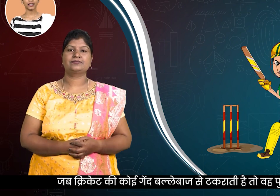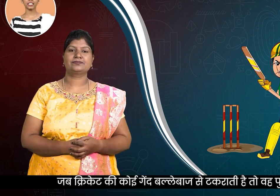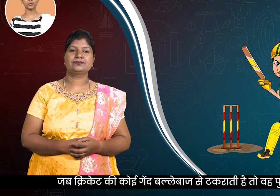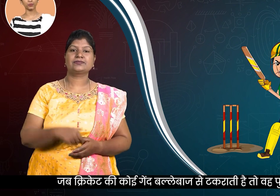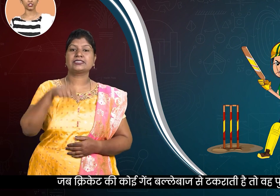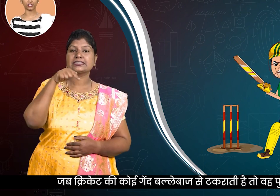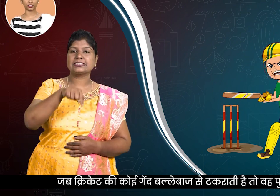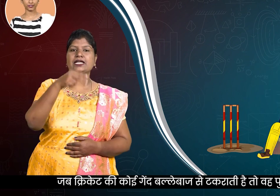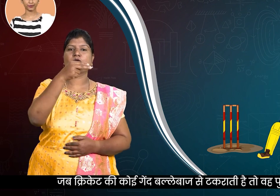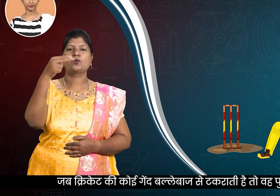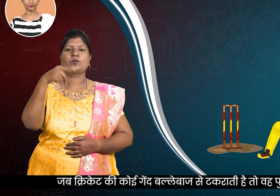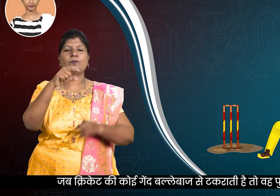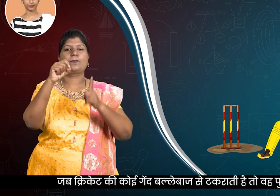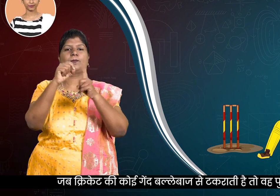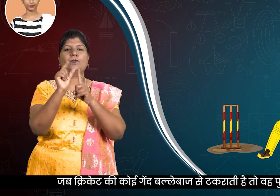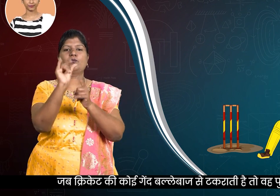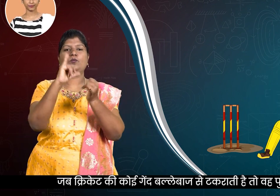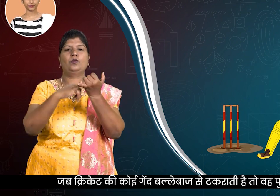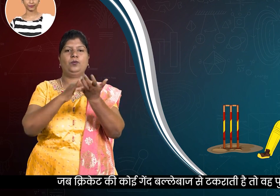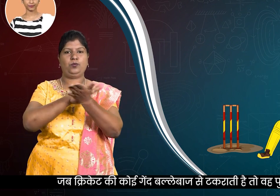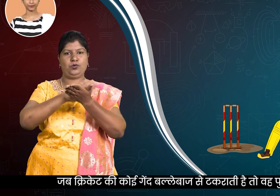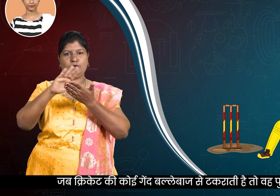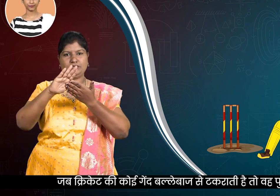वो पुश होती है।